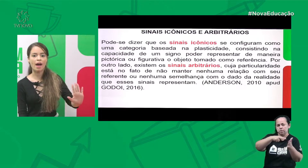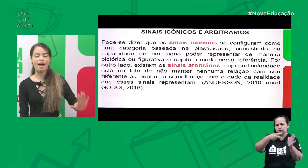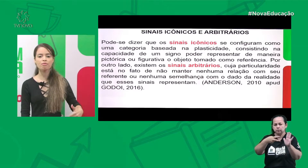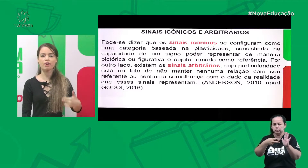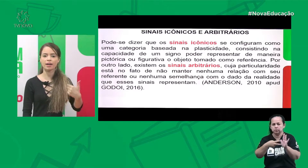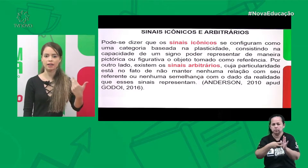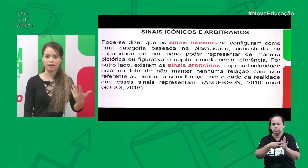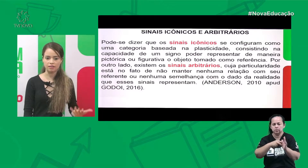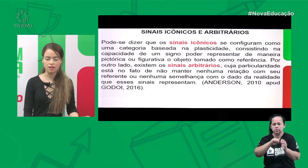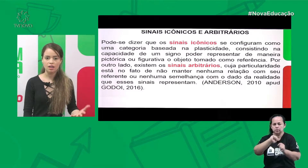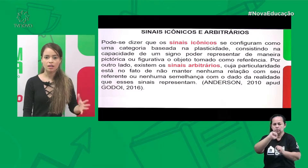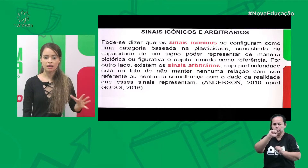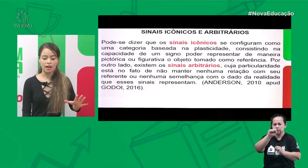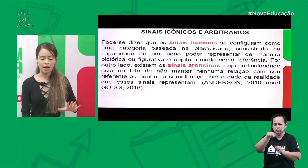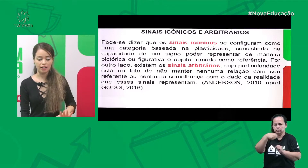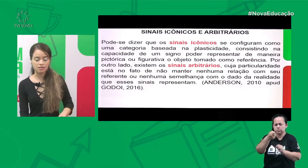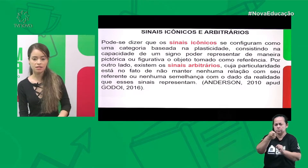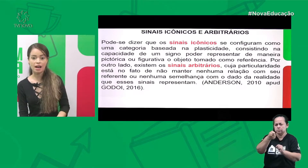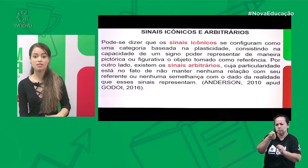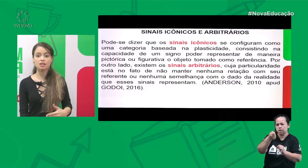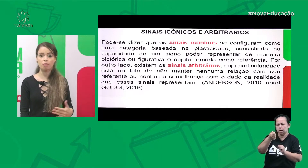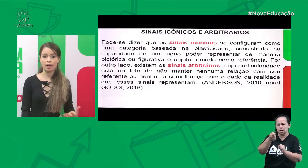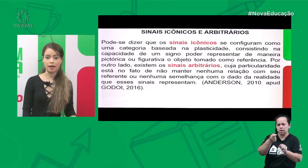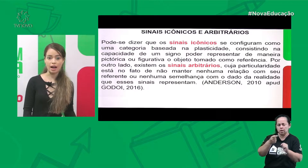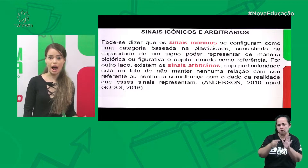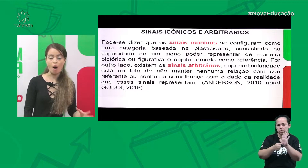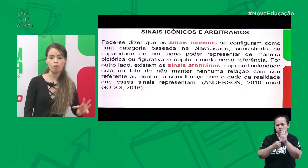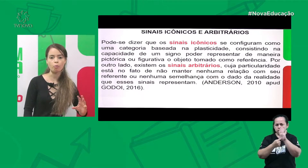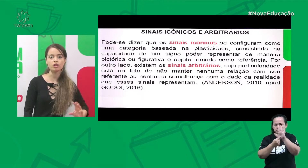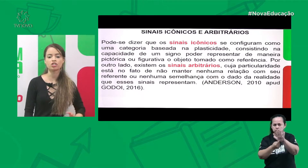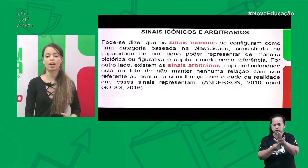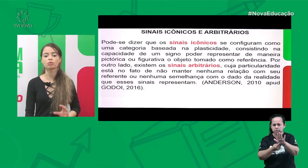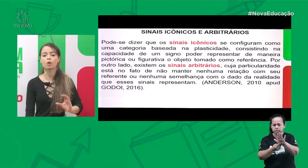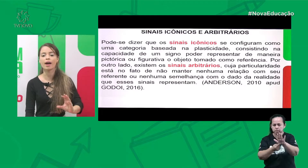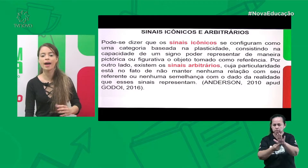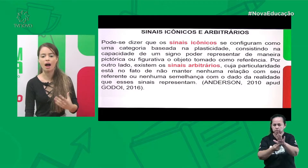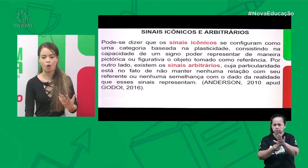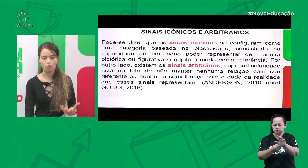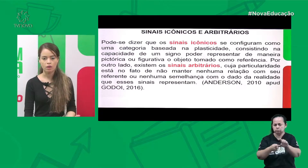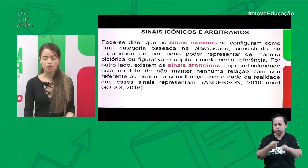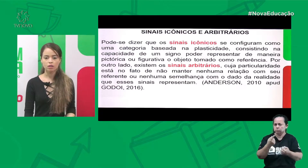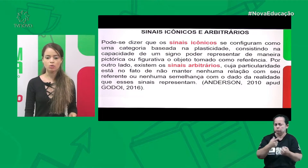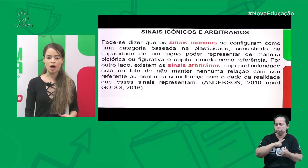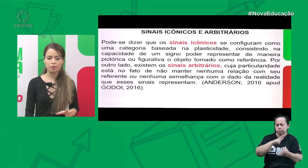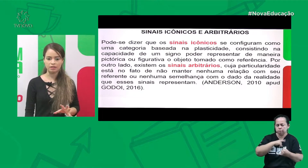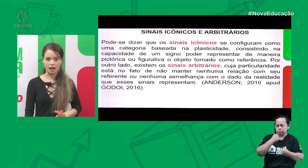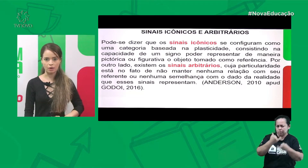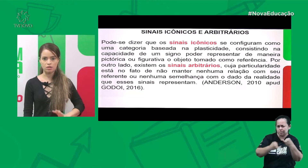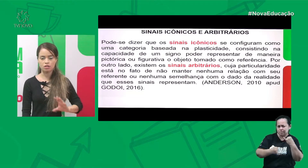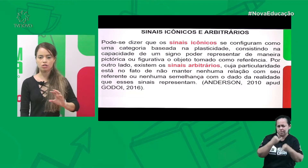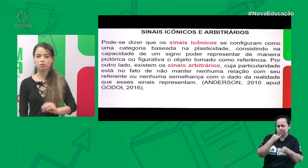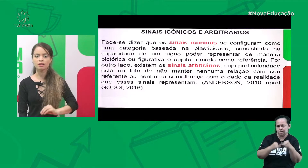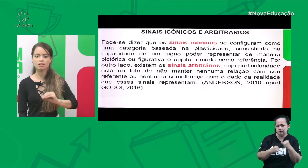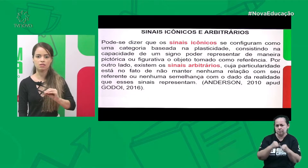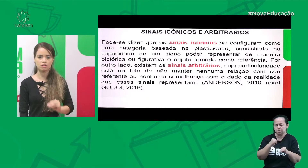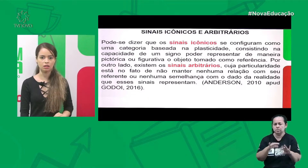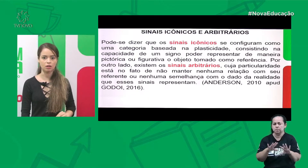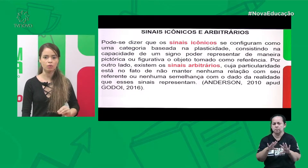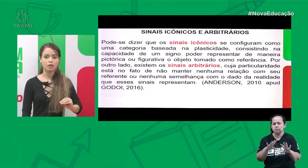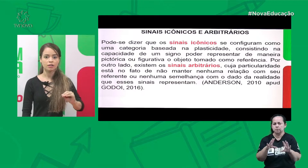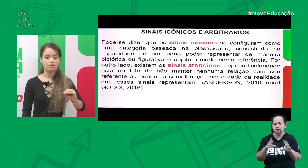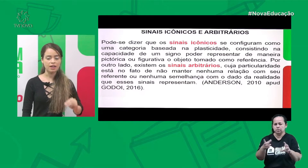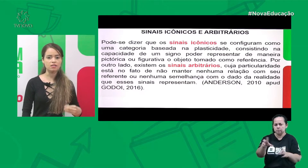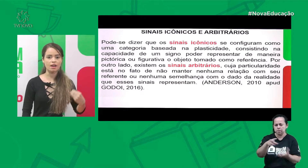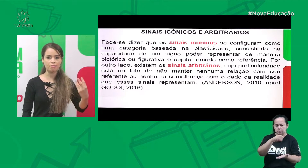um referente que ele se assemelha a um objeto real. E os arbitrários, eles não